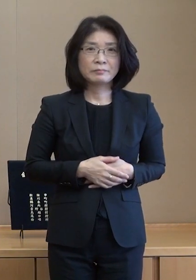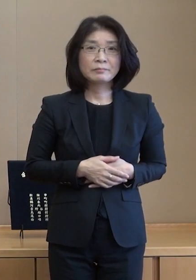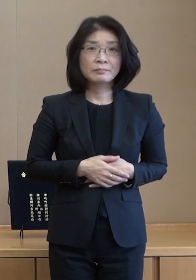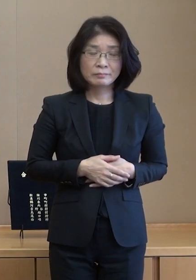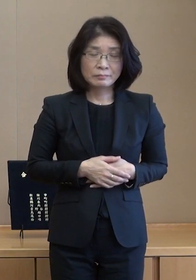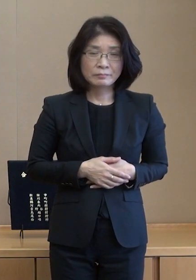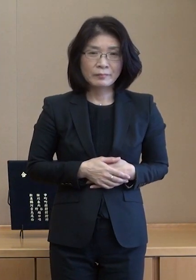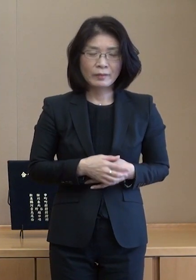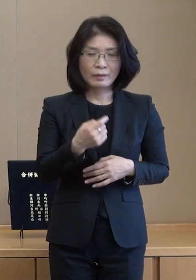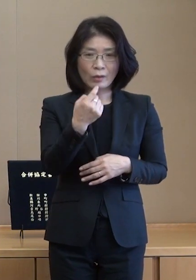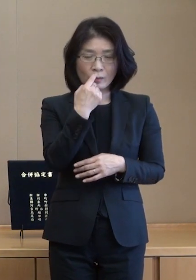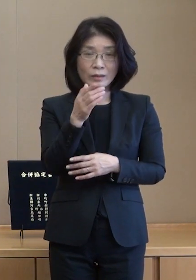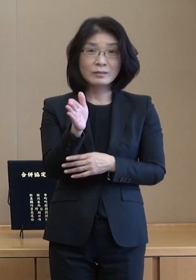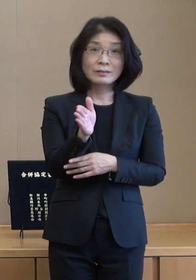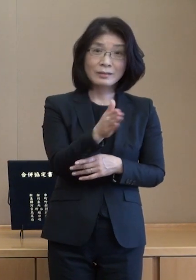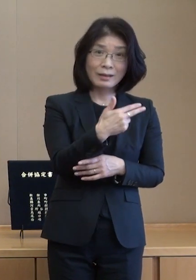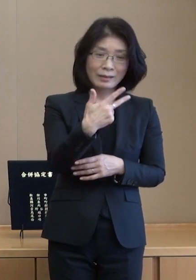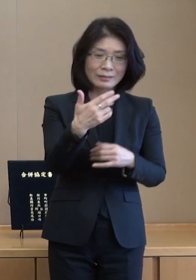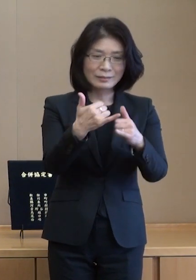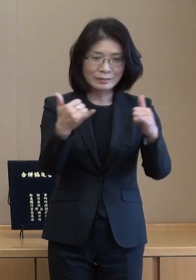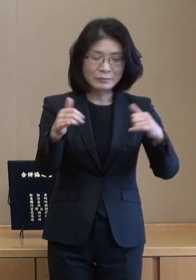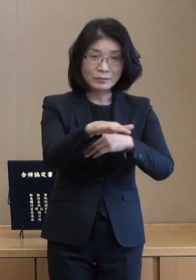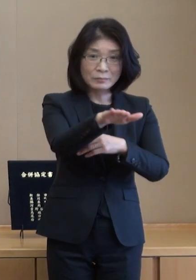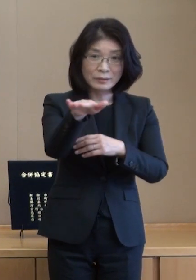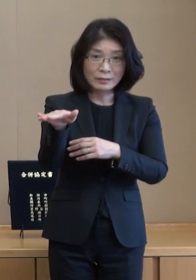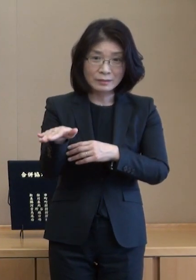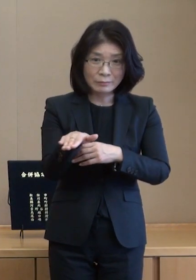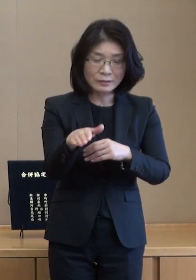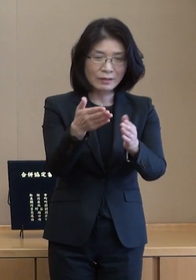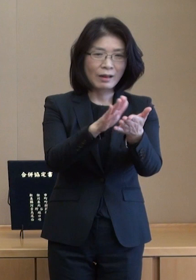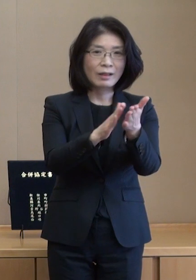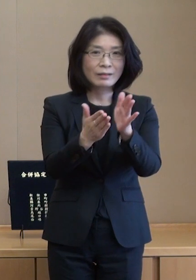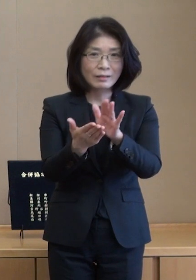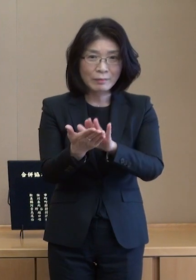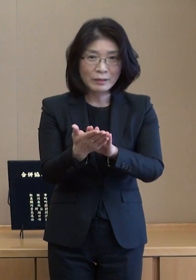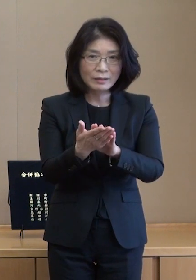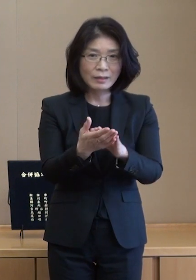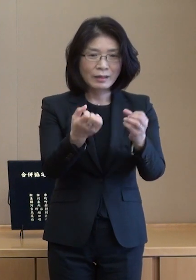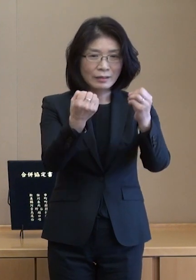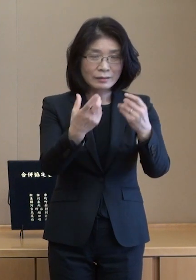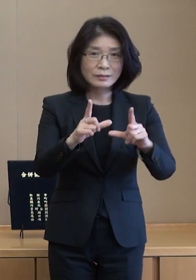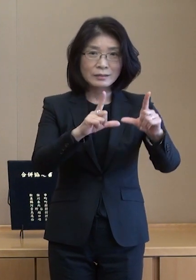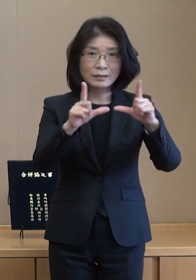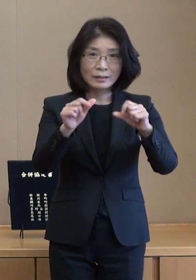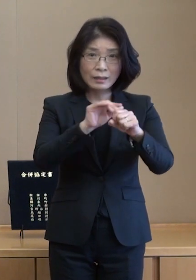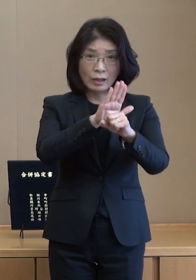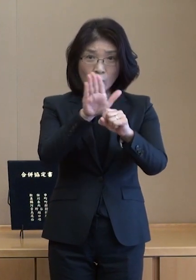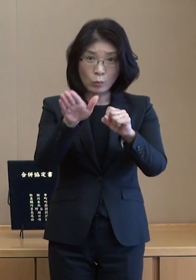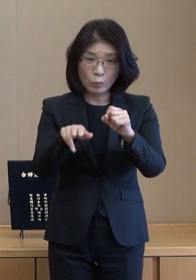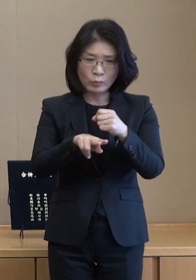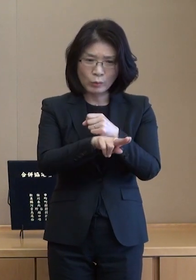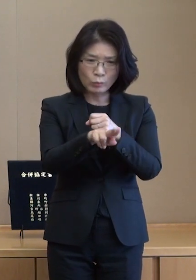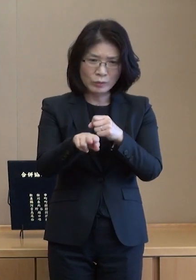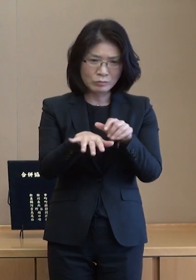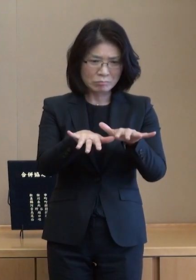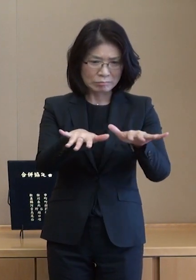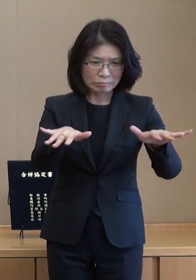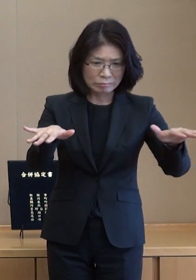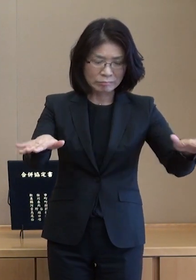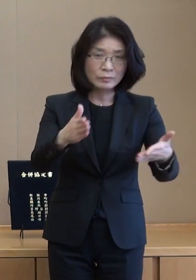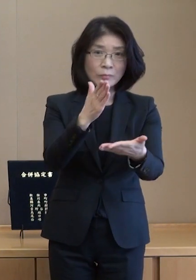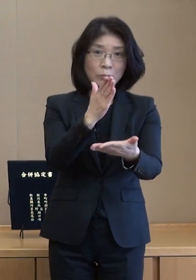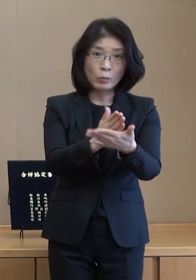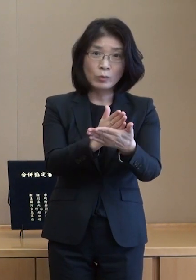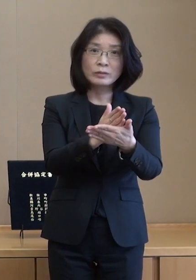このようなことから私から市民の皆様に改めて新型コロナウイルス感染症の拡大防止